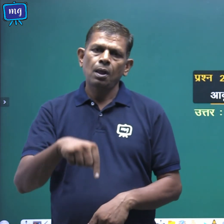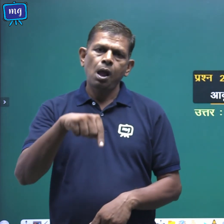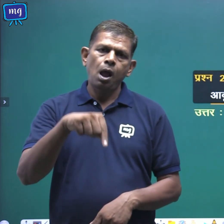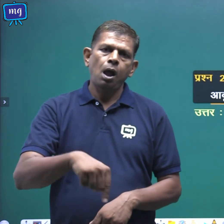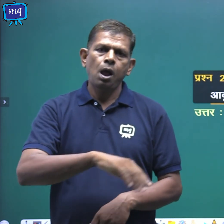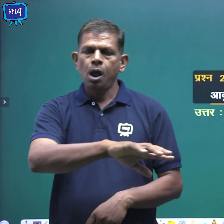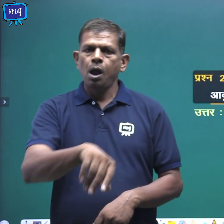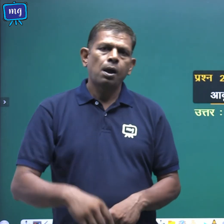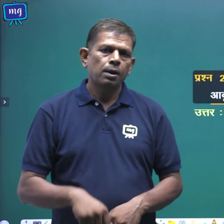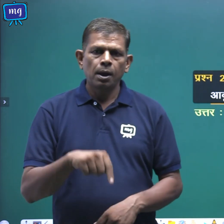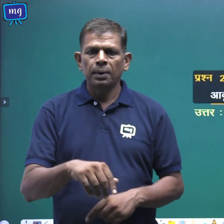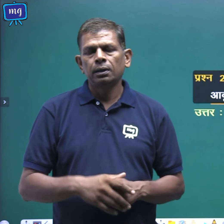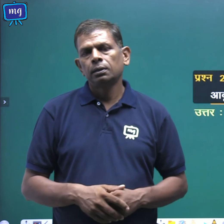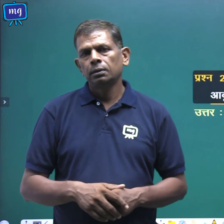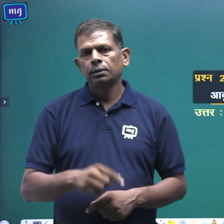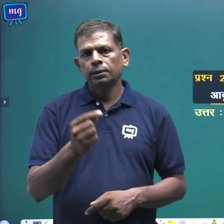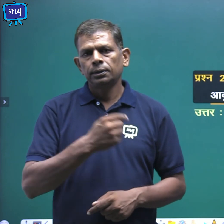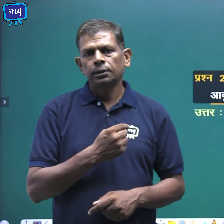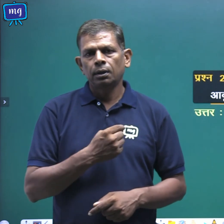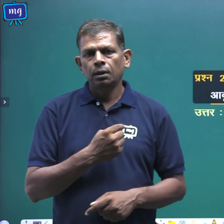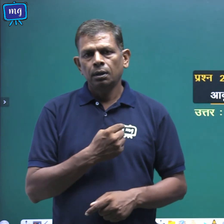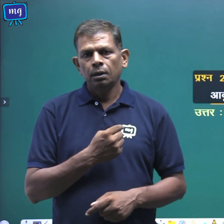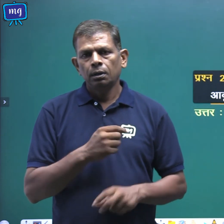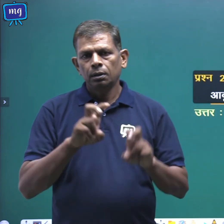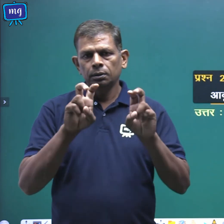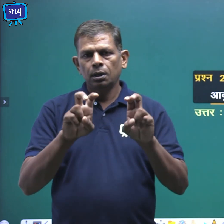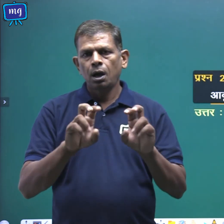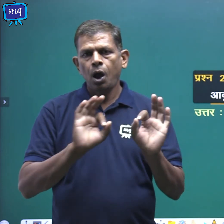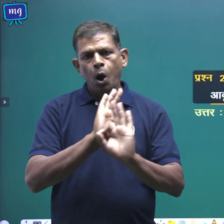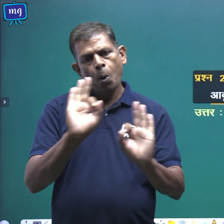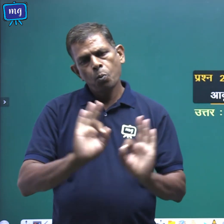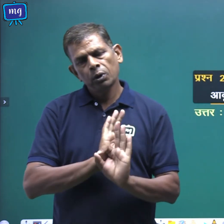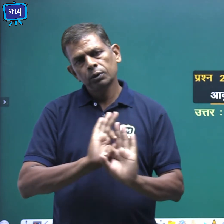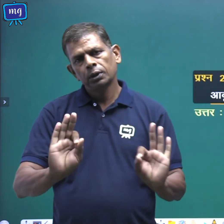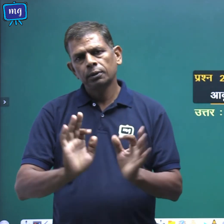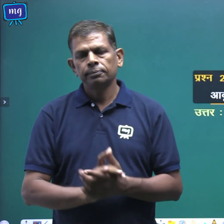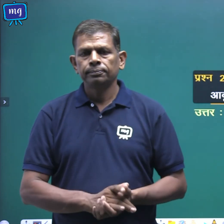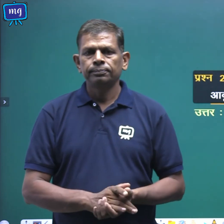यहाँ पर यह अध्याय पूरा होता है।